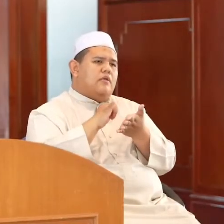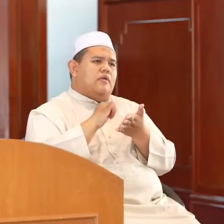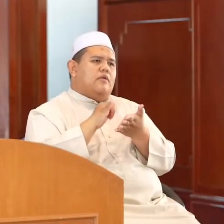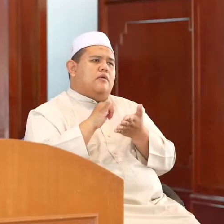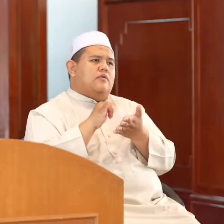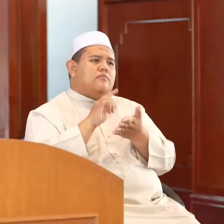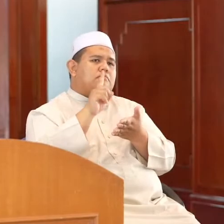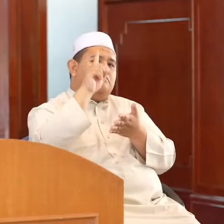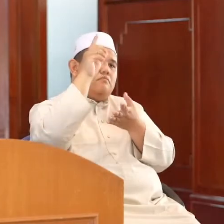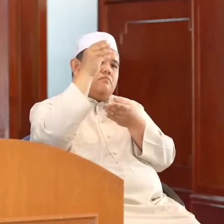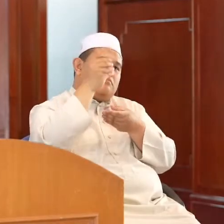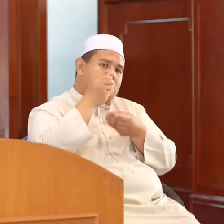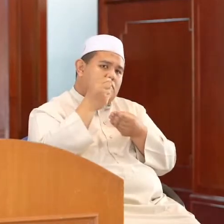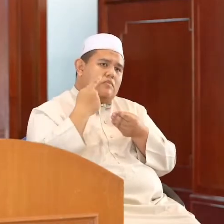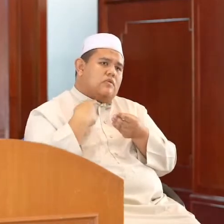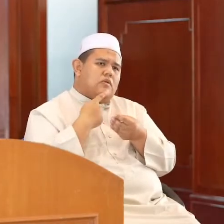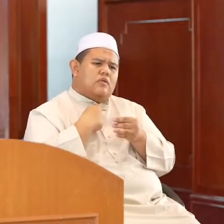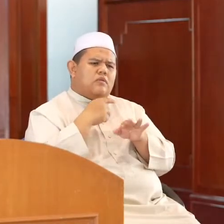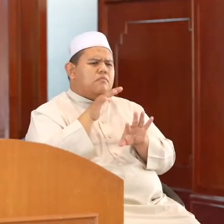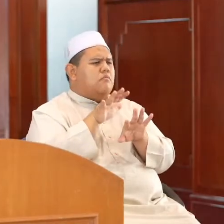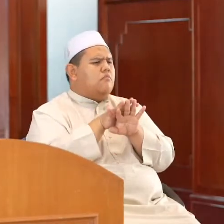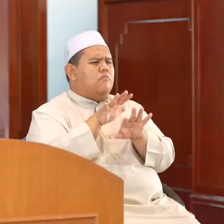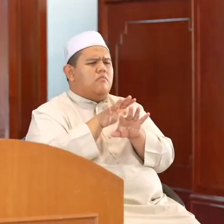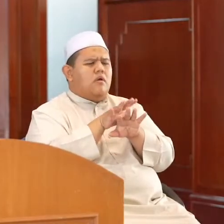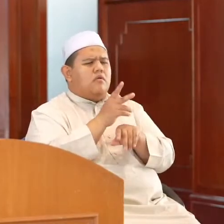Sebenarnya Allah kurnia kita banyak